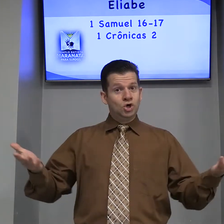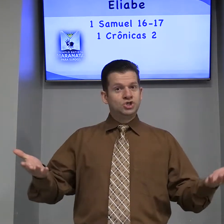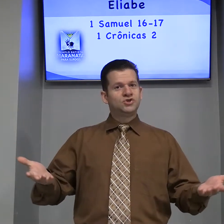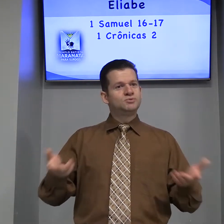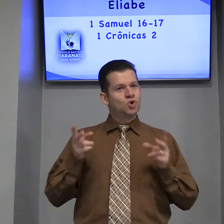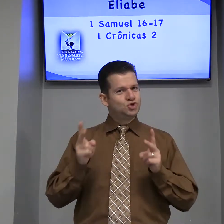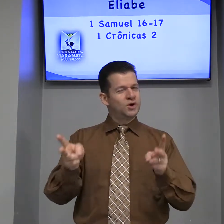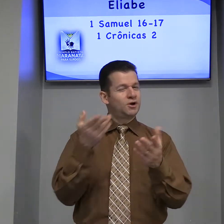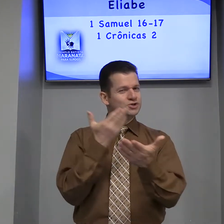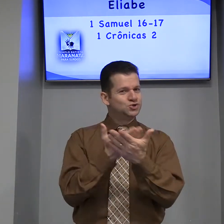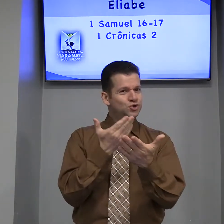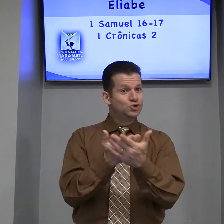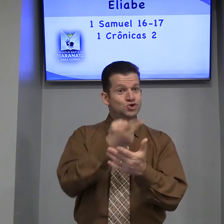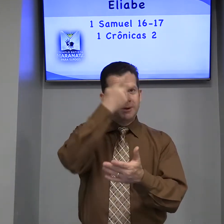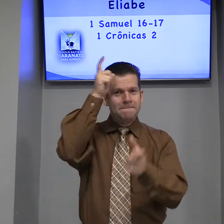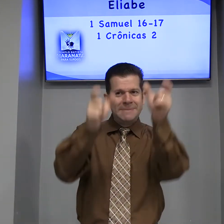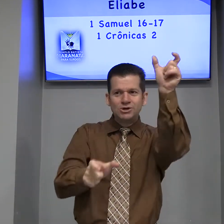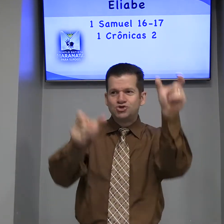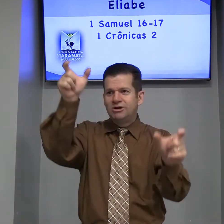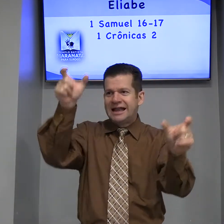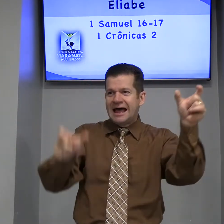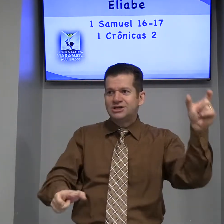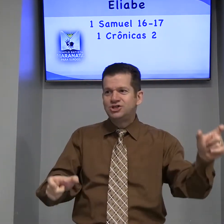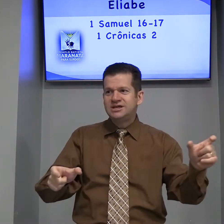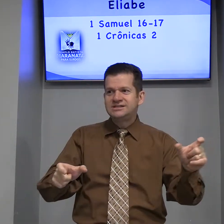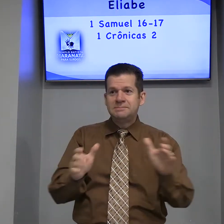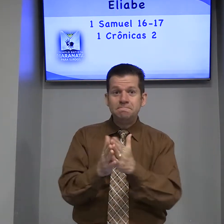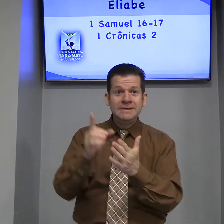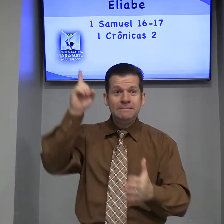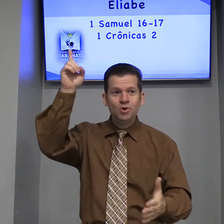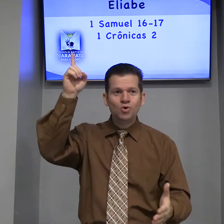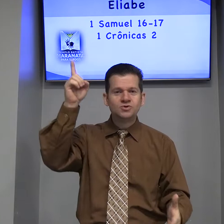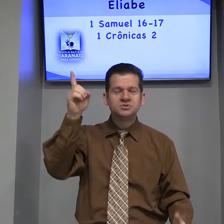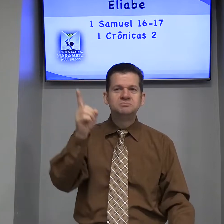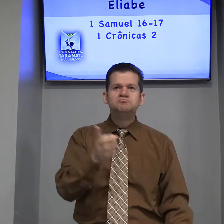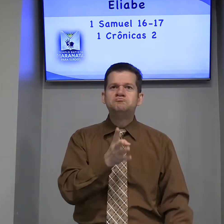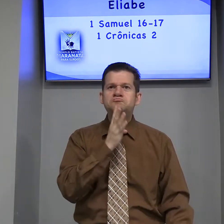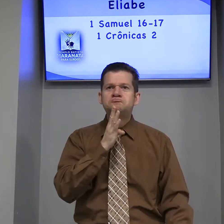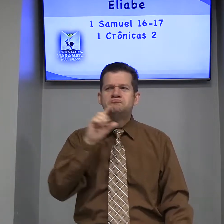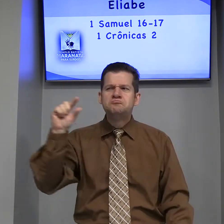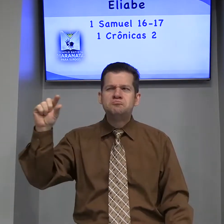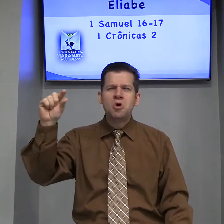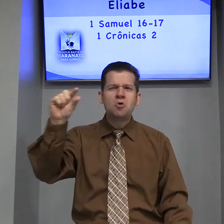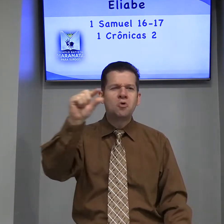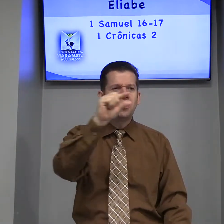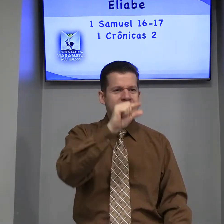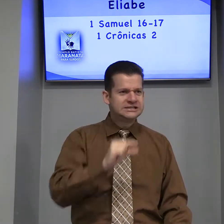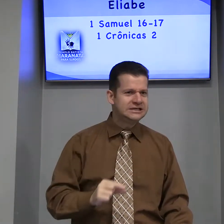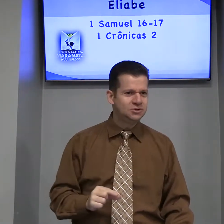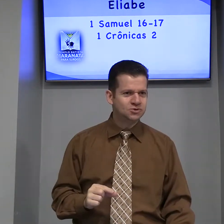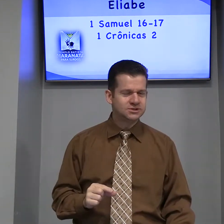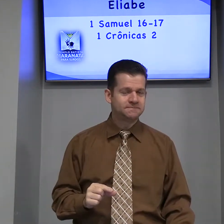Hoje nós vamos continuar nosso estudo sobre personagens bíblicos pouco conhecidos.